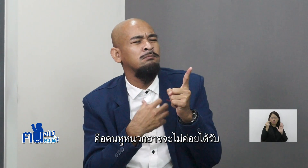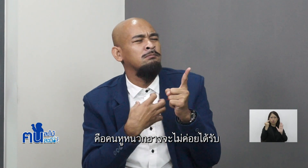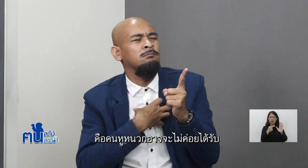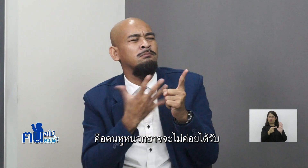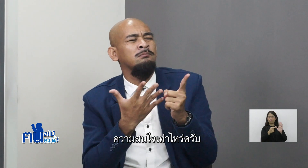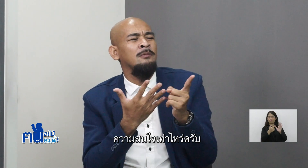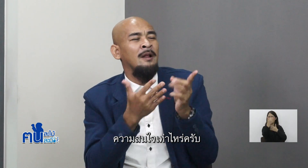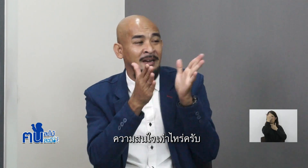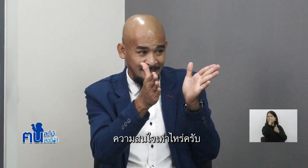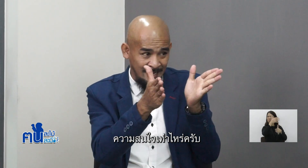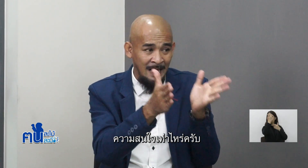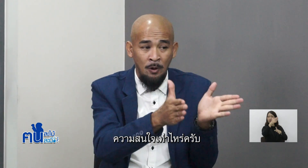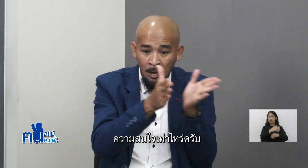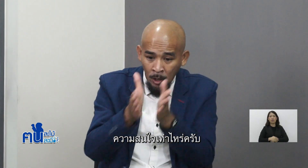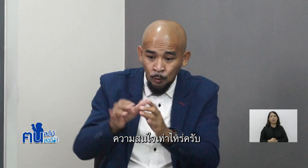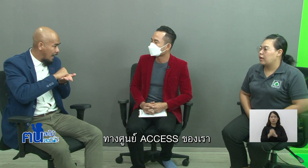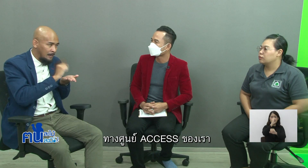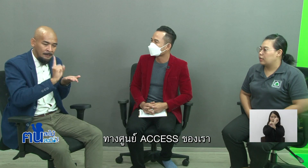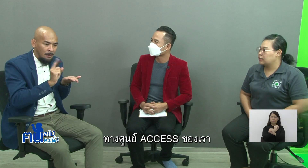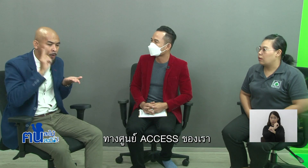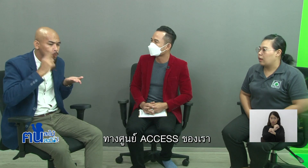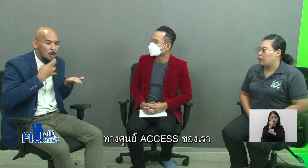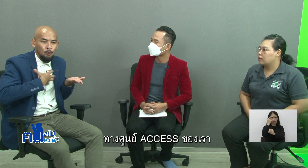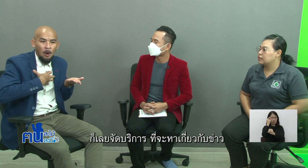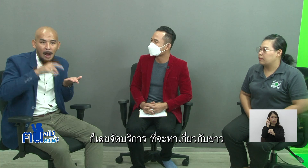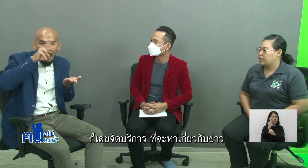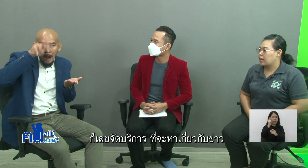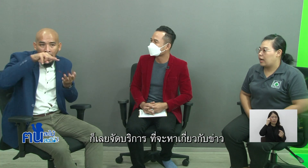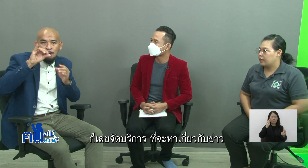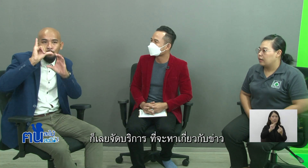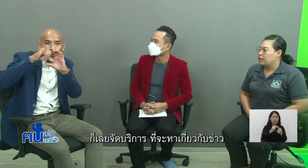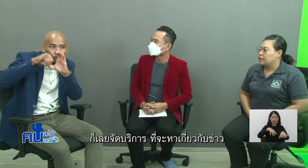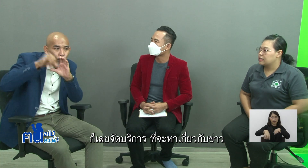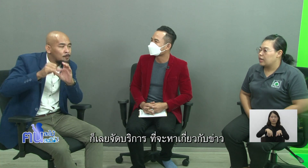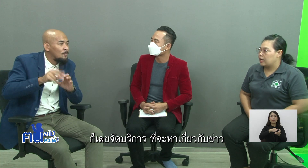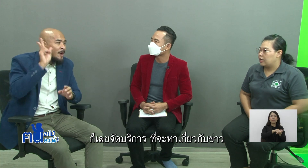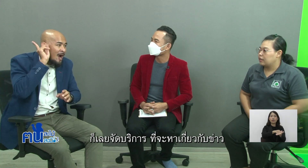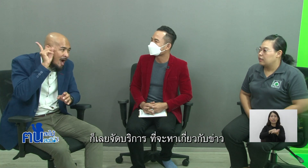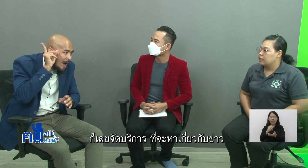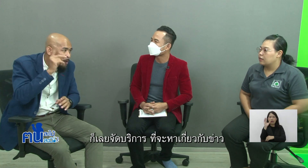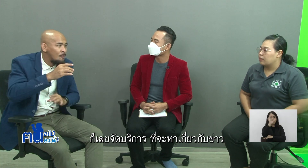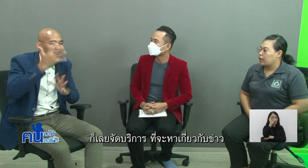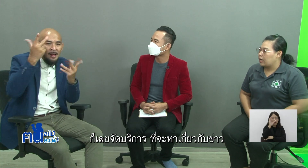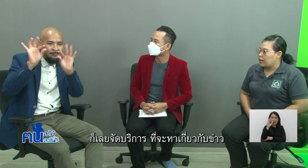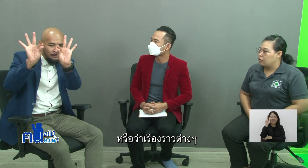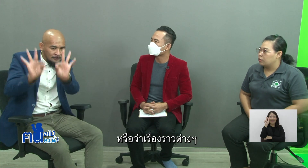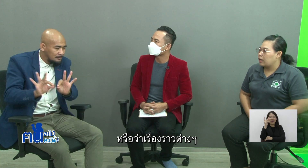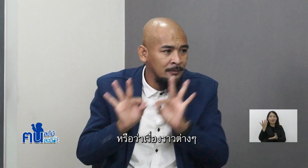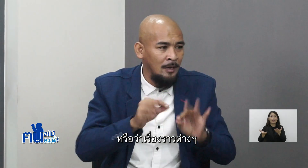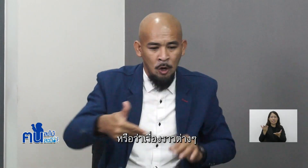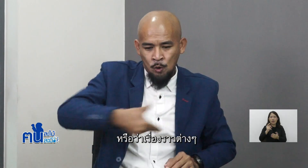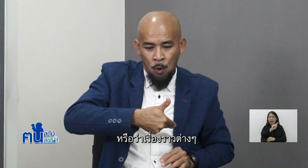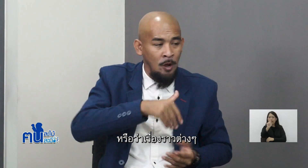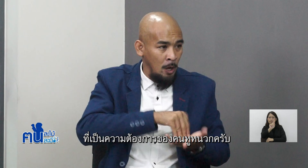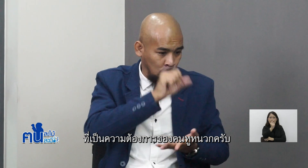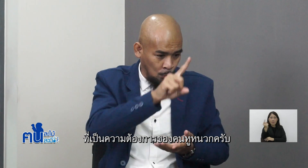นหูหนวกจะไม่ค่อยได้รับความสนใจเท่าไหร่ครับทางศูนย์ Access ของเราก็เลยจัดบริการที่จะหาเกี่ยวกับข่าวหรือว่า